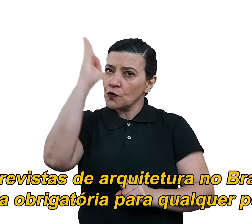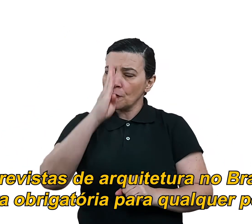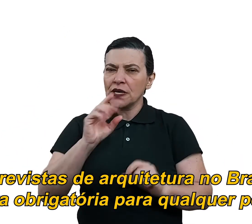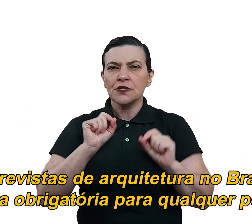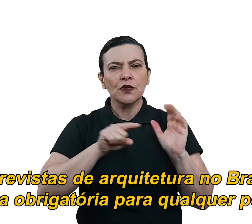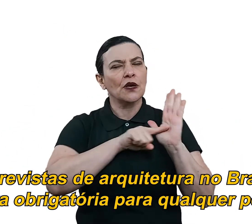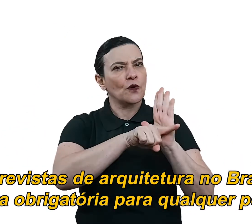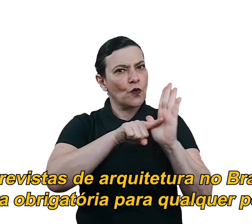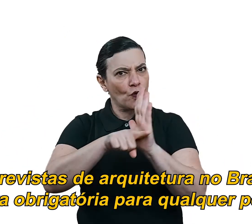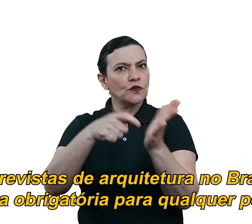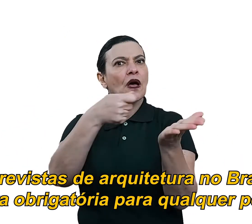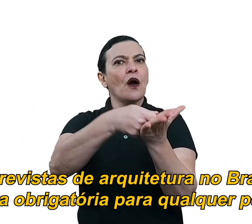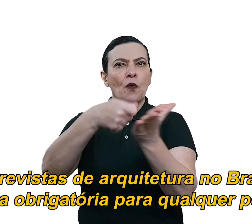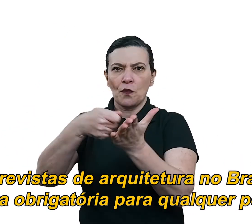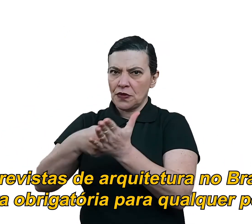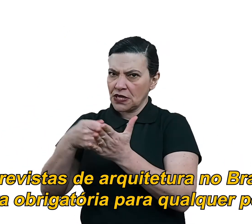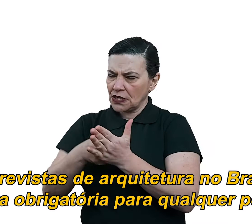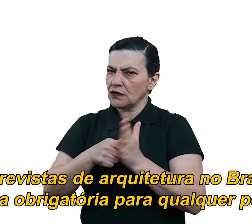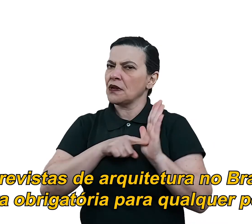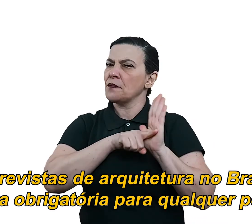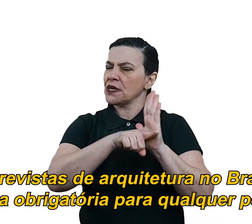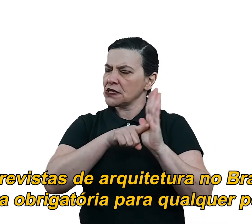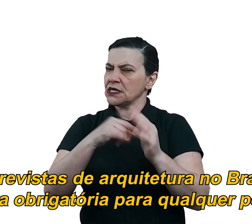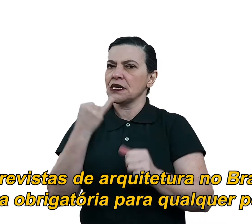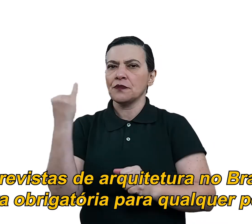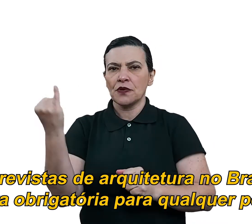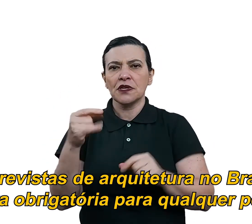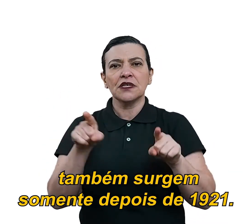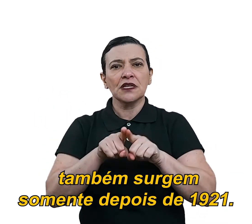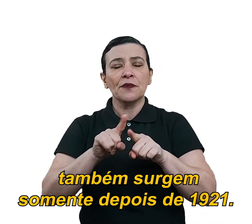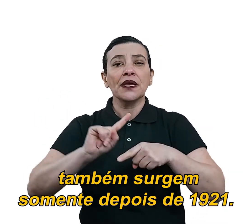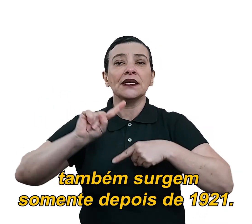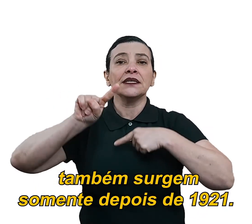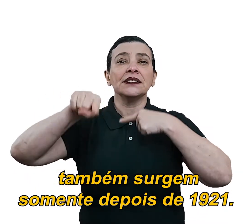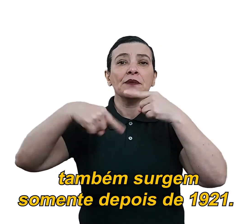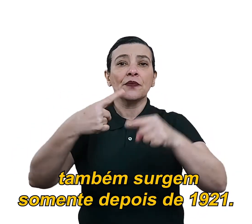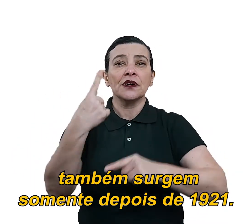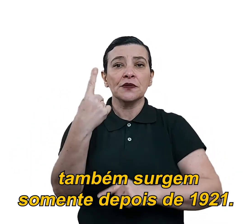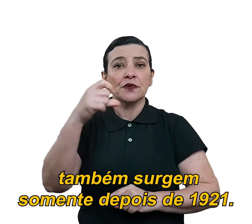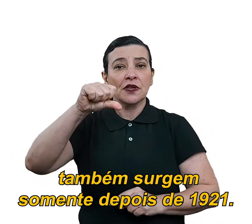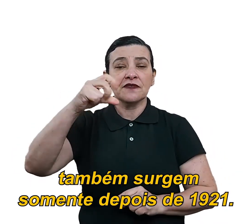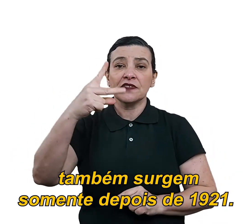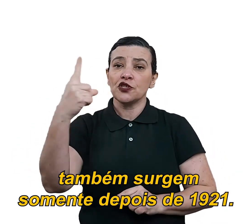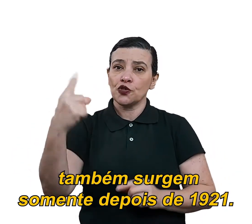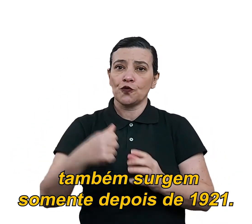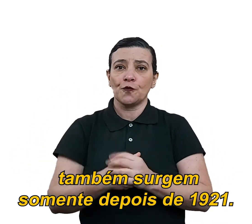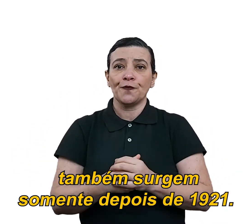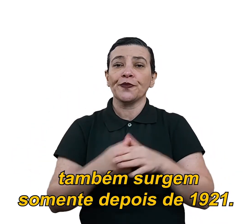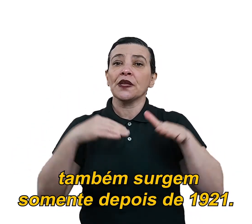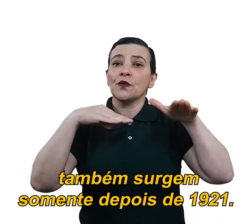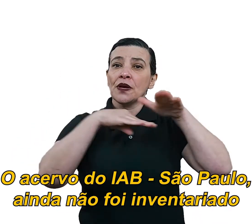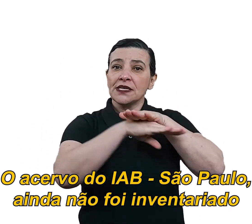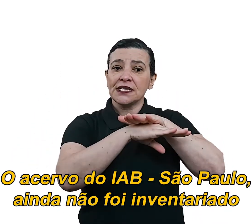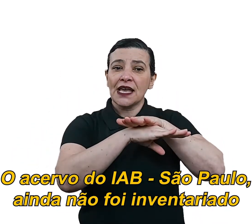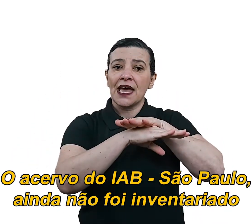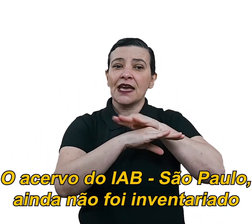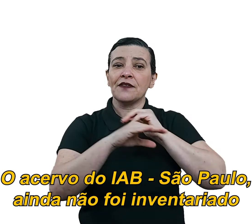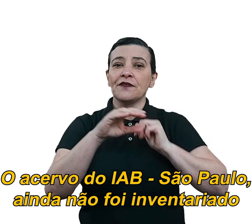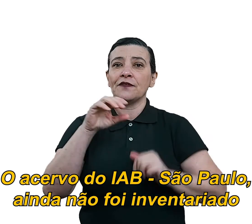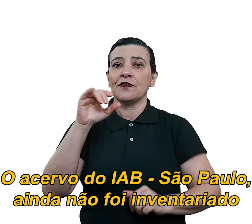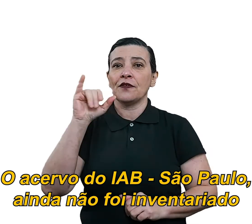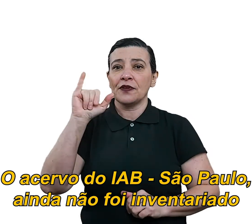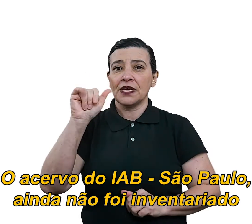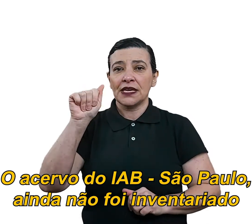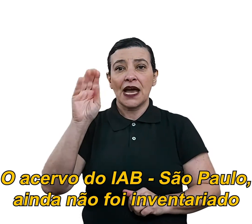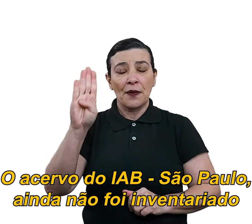arquitetura no Brasil, consulta obrigatória para qualquer pesquisa, também surgem somente depois de 1921. O acervo